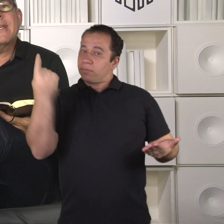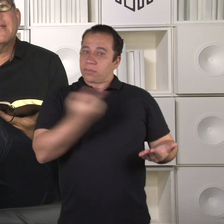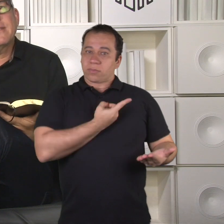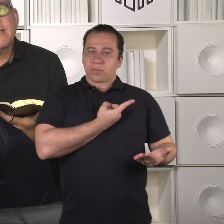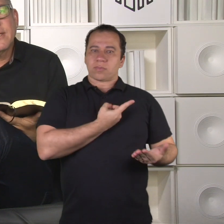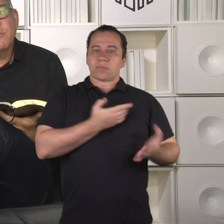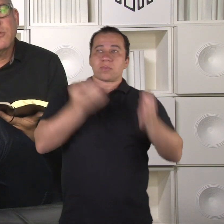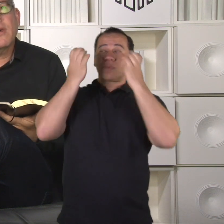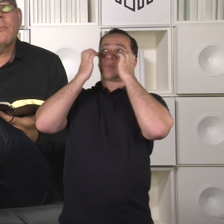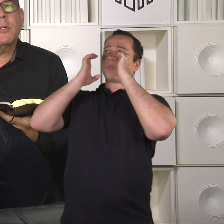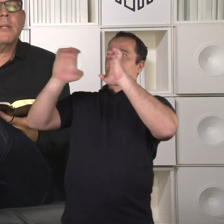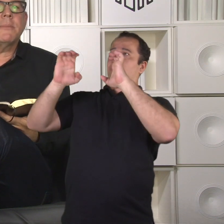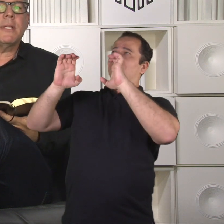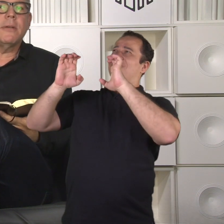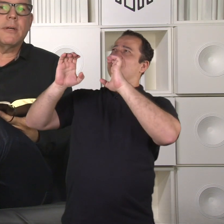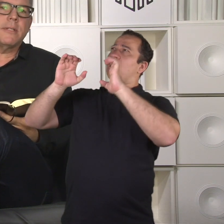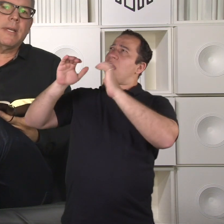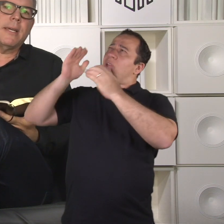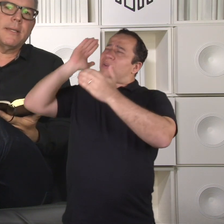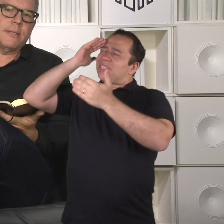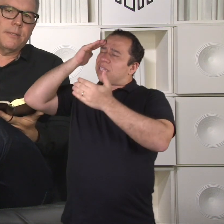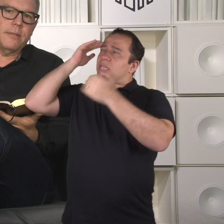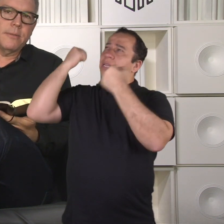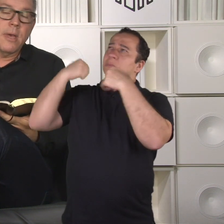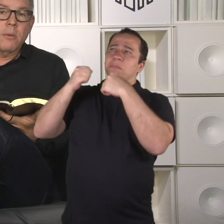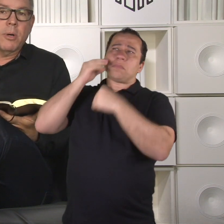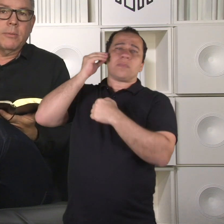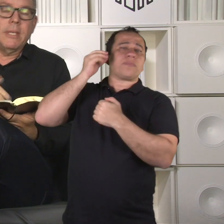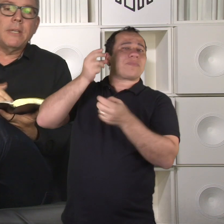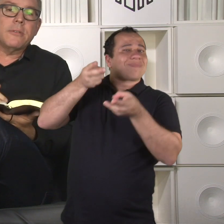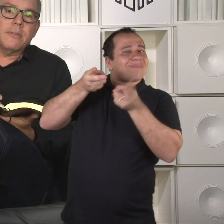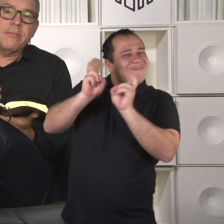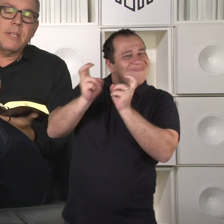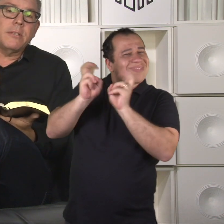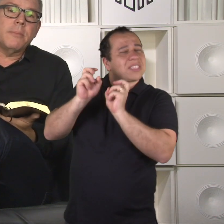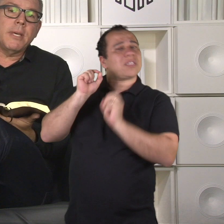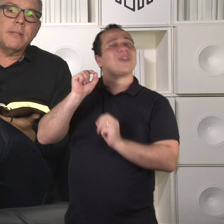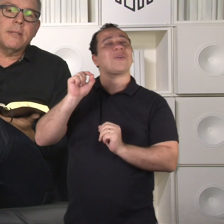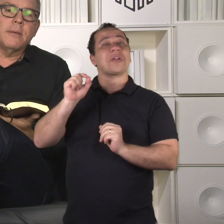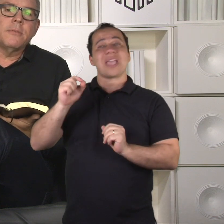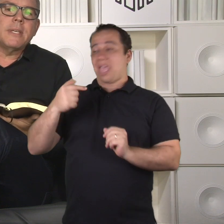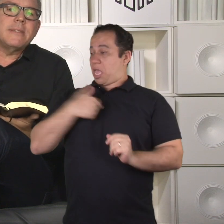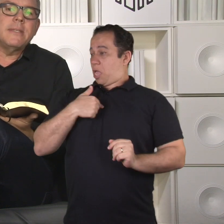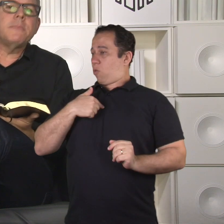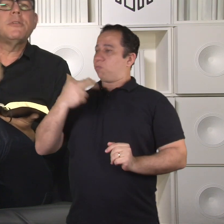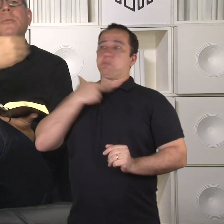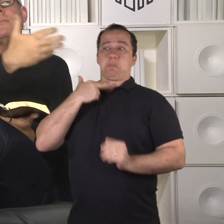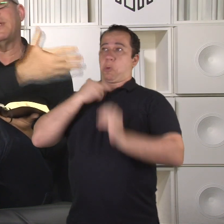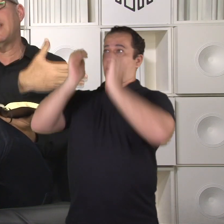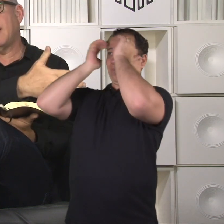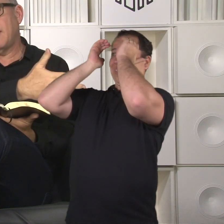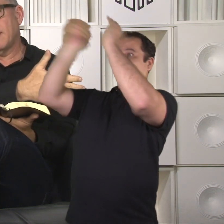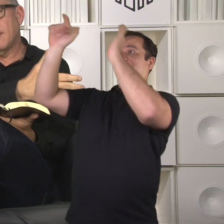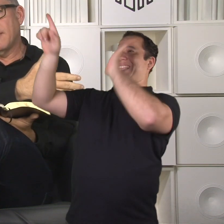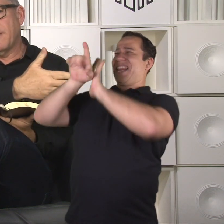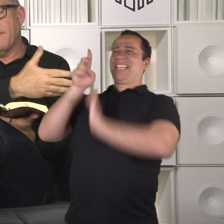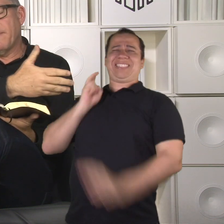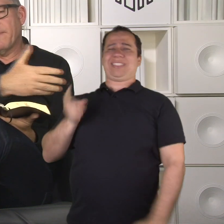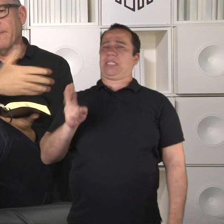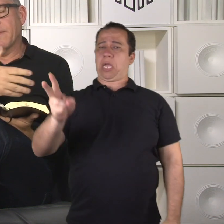nós descansamos no amor, na misericórdia e na graça de Deus. Bom, isso evidentemente não nos exime de cumprir a